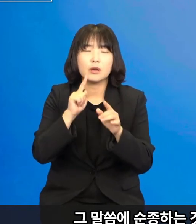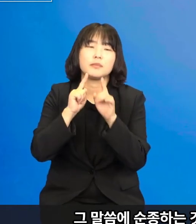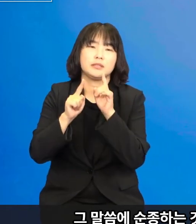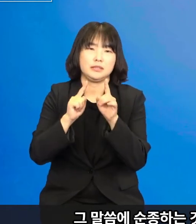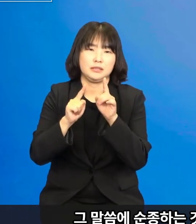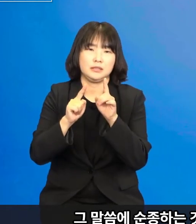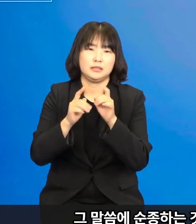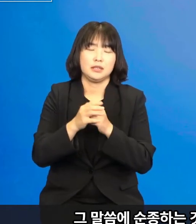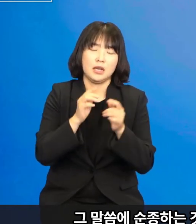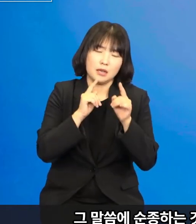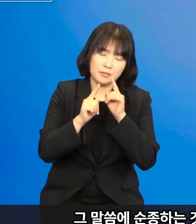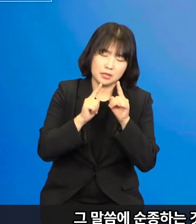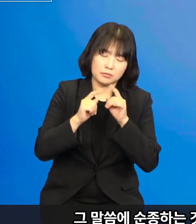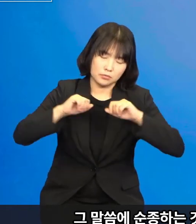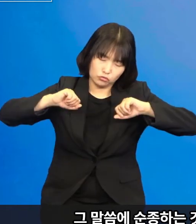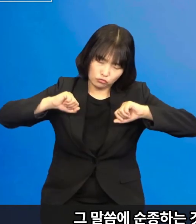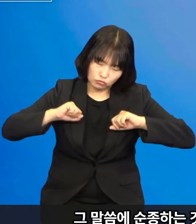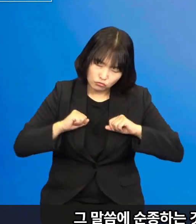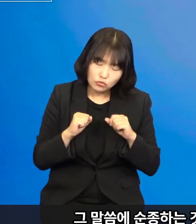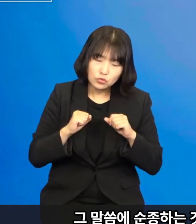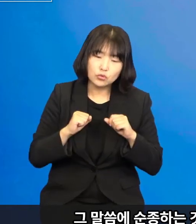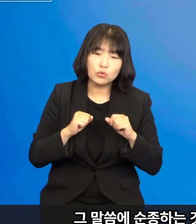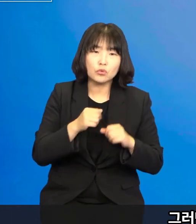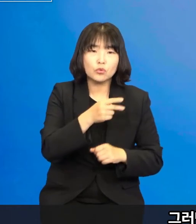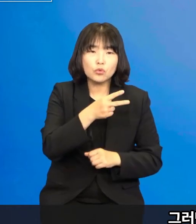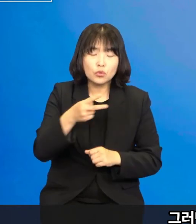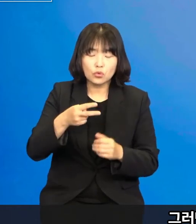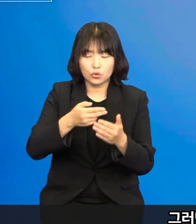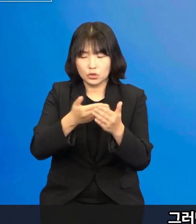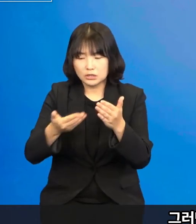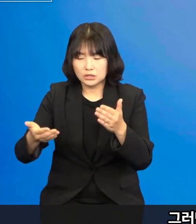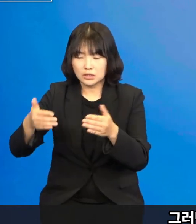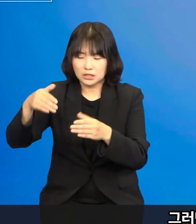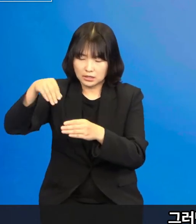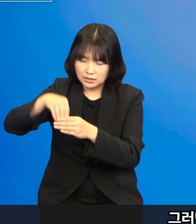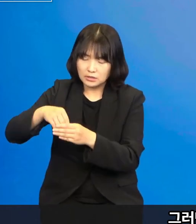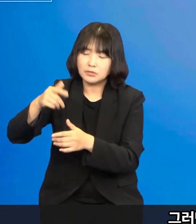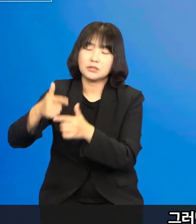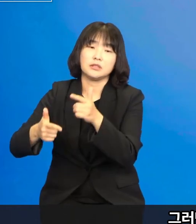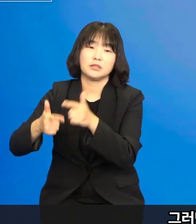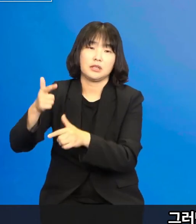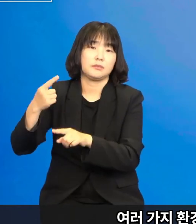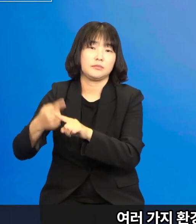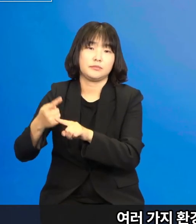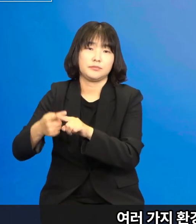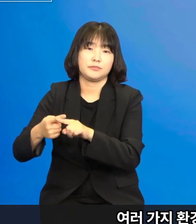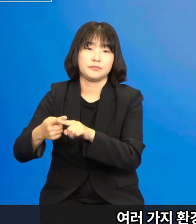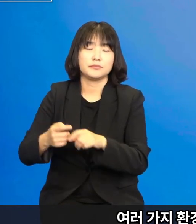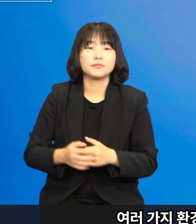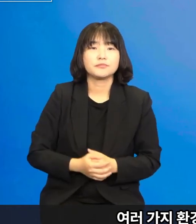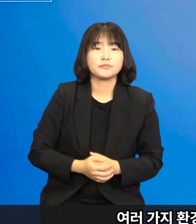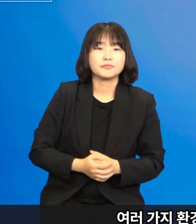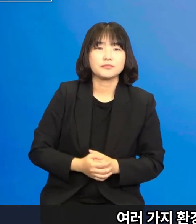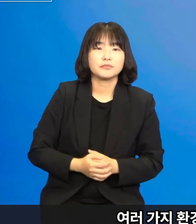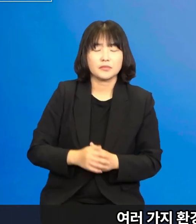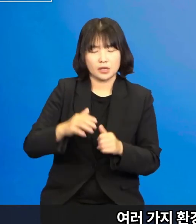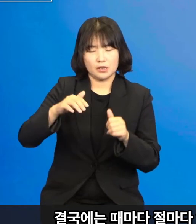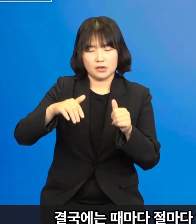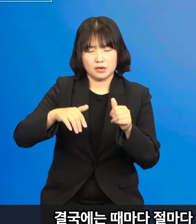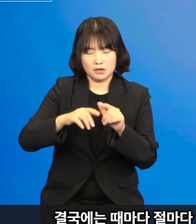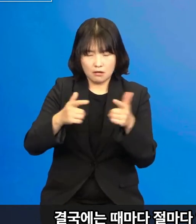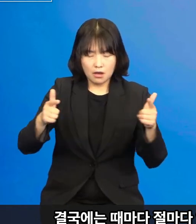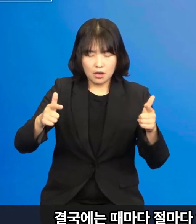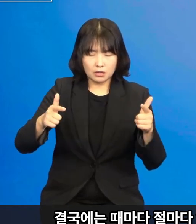기울이고 그 말씀에 순종하는 것이 시냇가에 심겨진 나무예요. 그러면 결국에는요, 여러 가지 환경과 어려움을